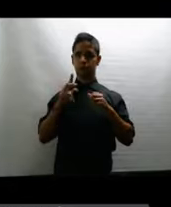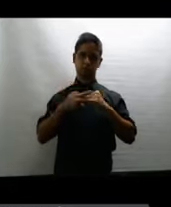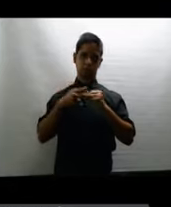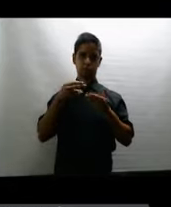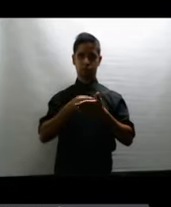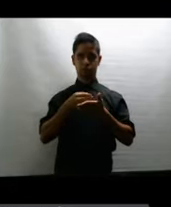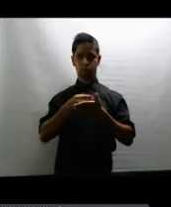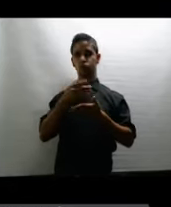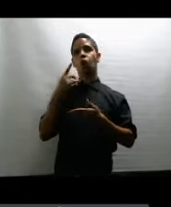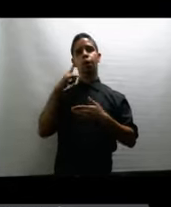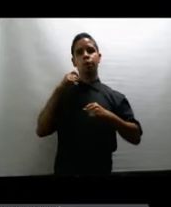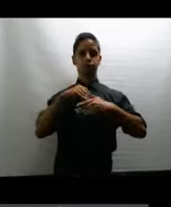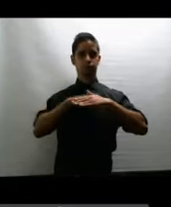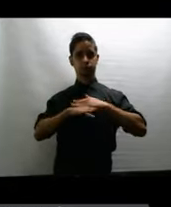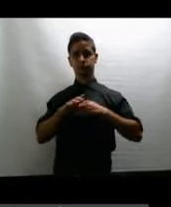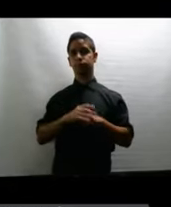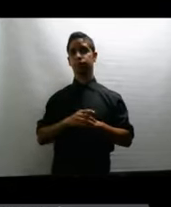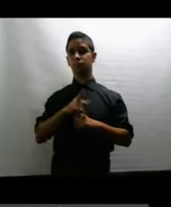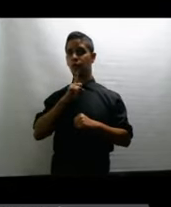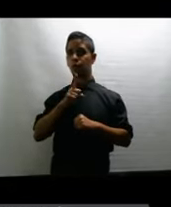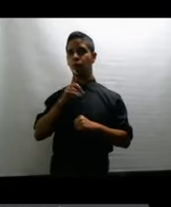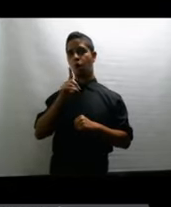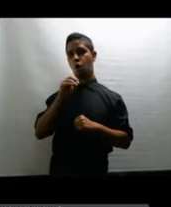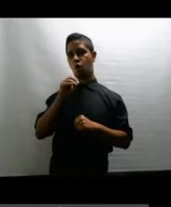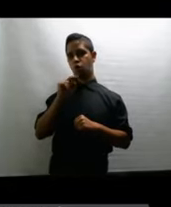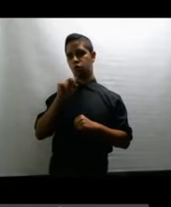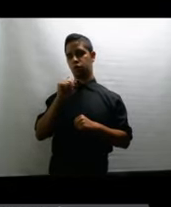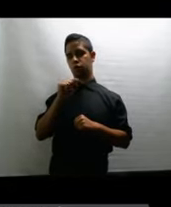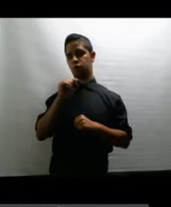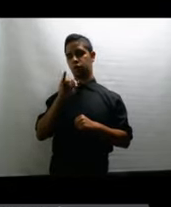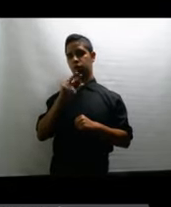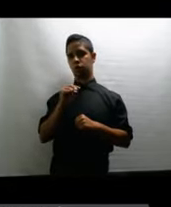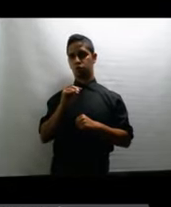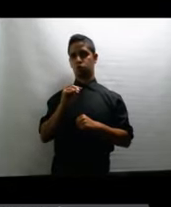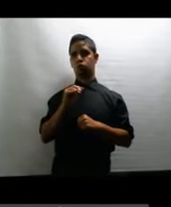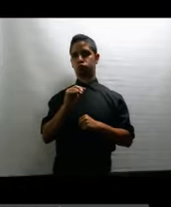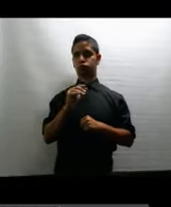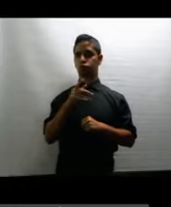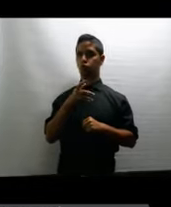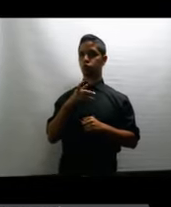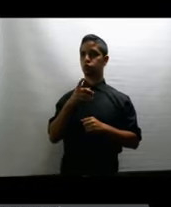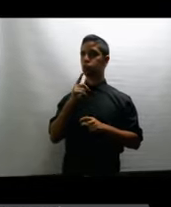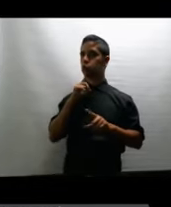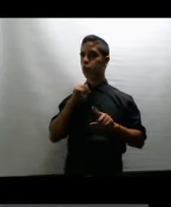Ay, Dios mío. Uno sí, uno no. Uno no, pero es un donativo sugerido. Sí, decir, no, porque da los 5 y los 2 de propina.